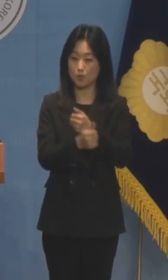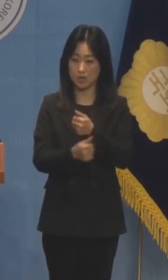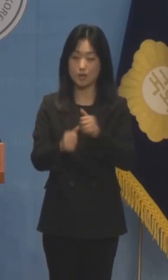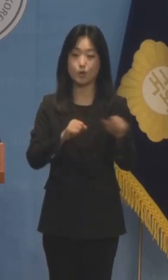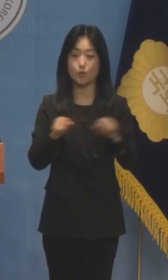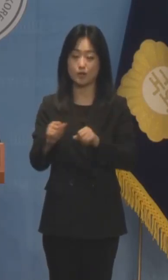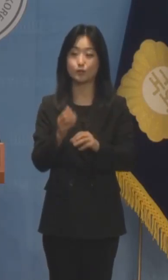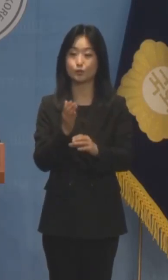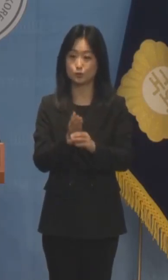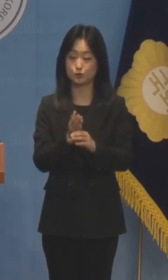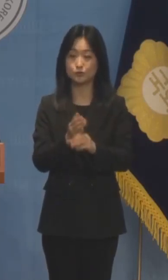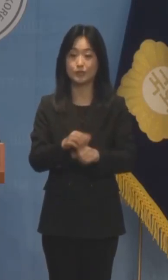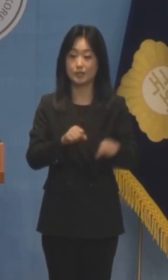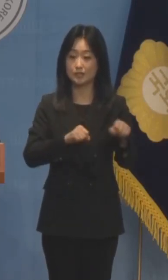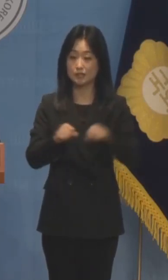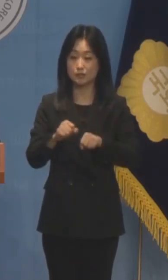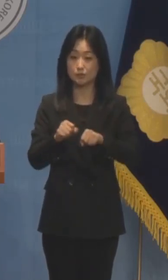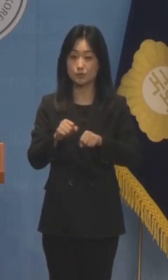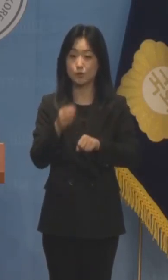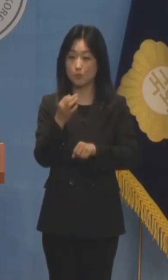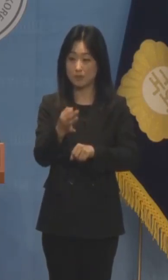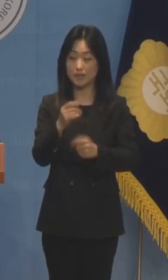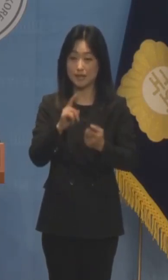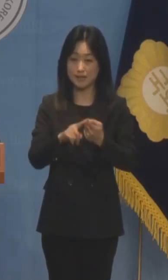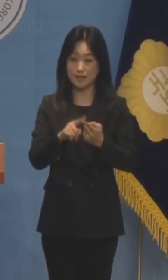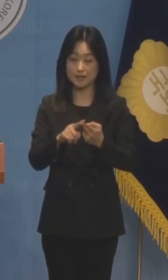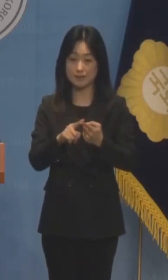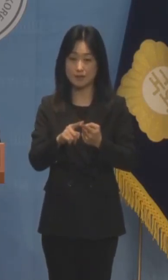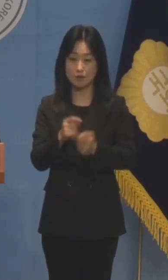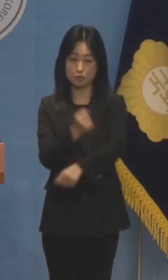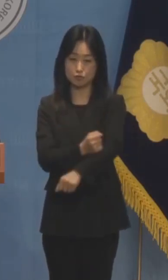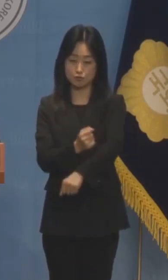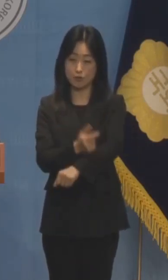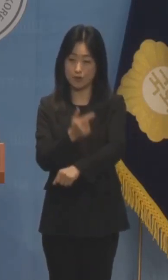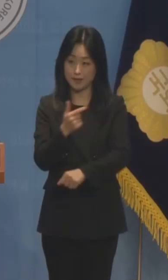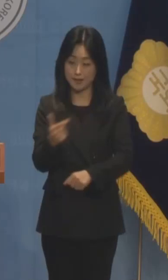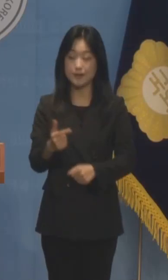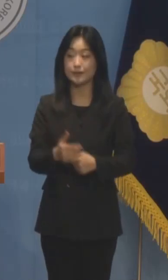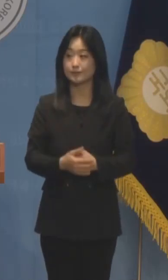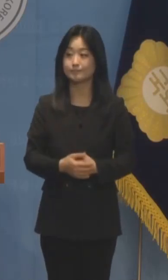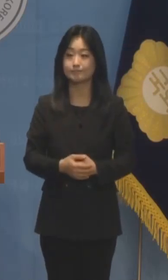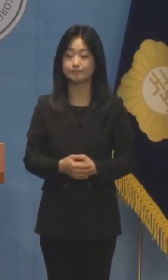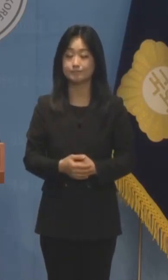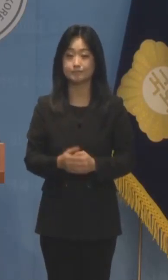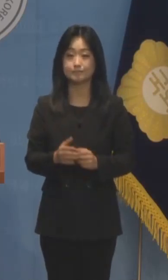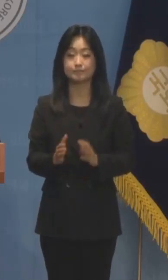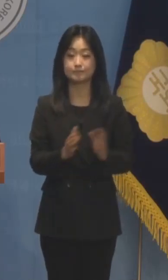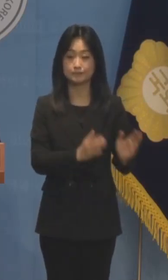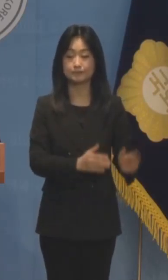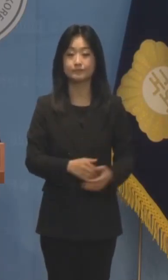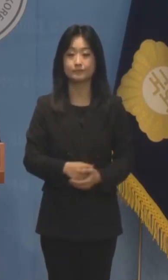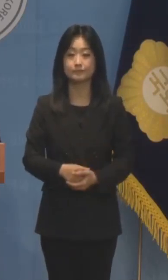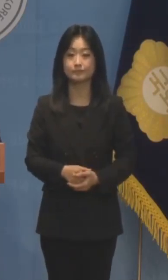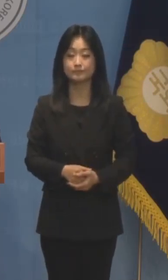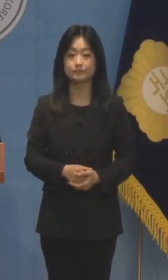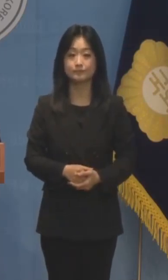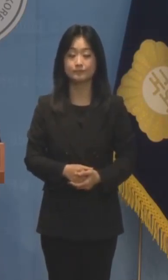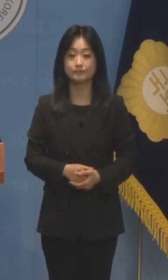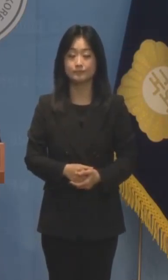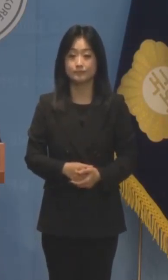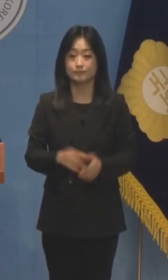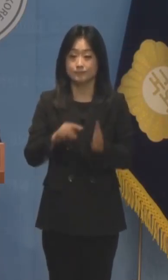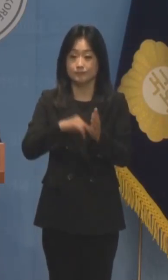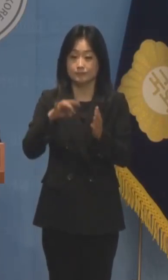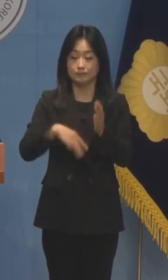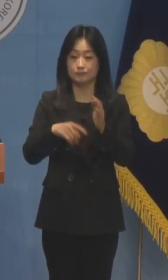예결소위에서 특활비 이슈 관련해서 맹렬한 활동을 해주고 계십니다. 그 다음에 세금